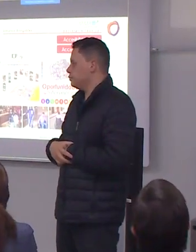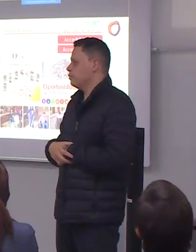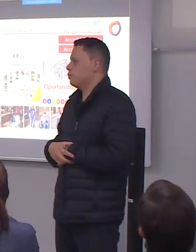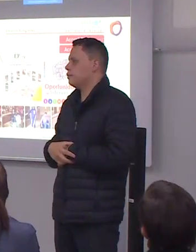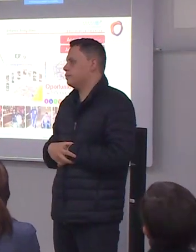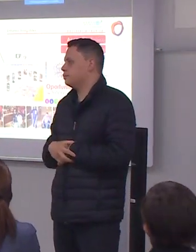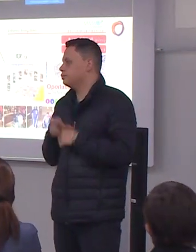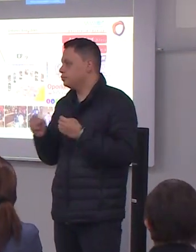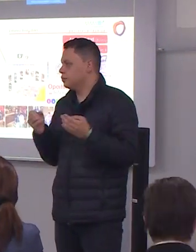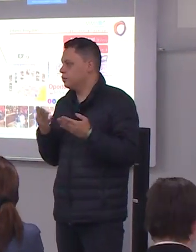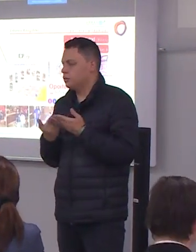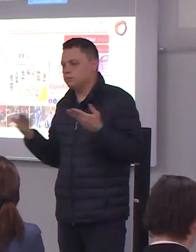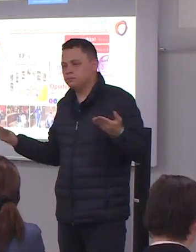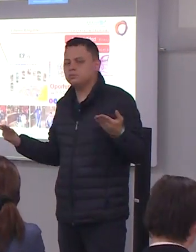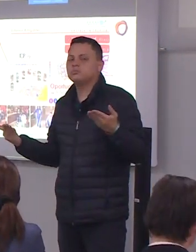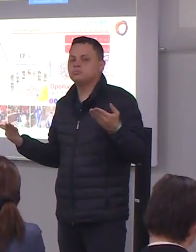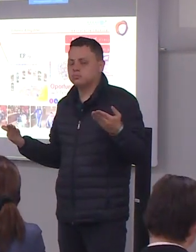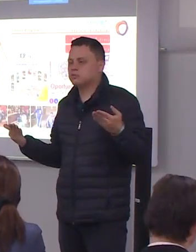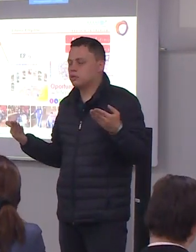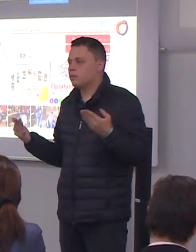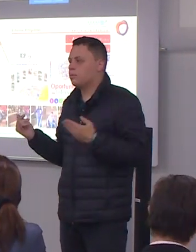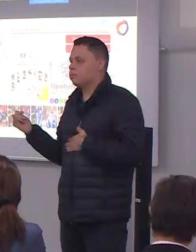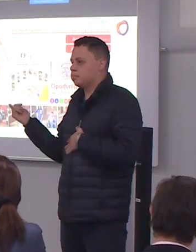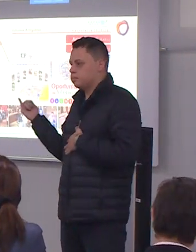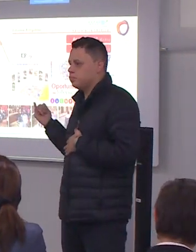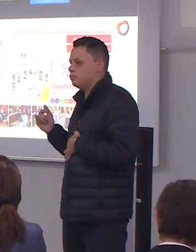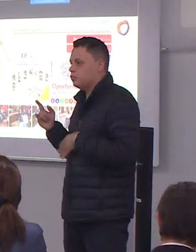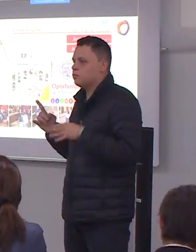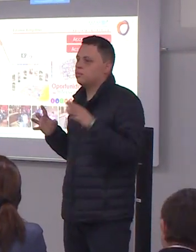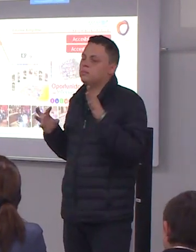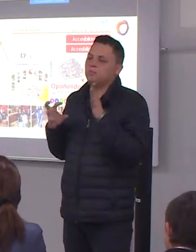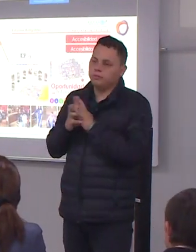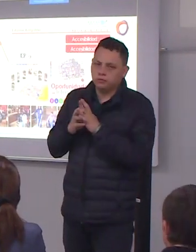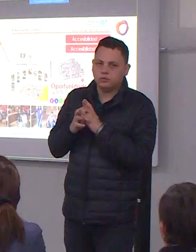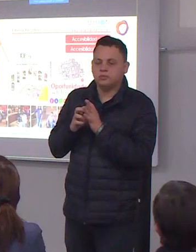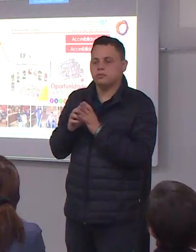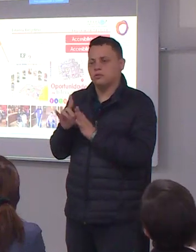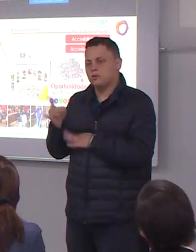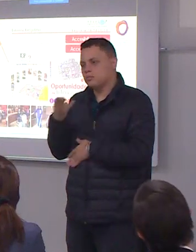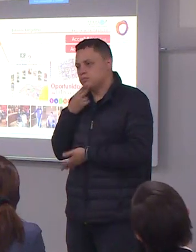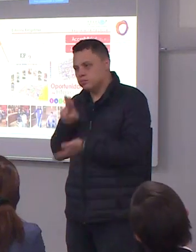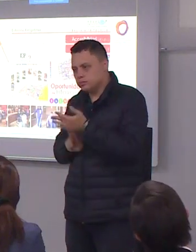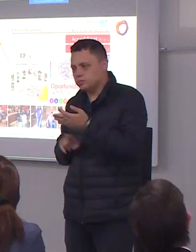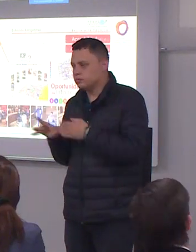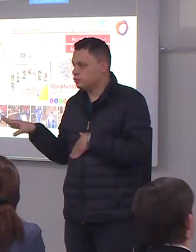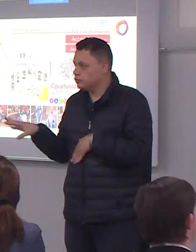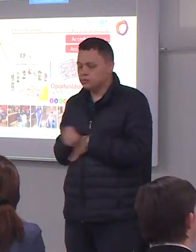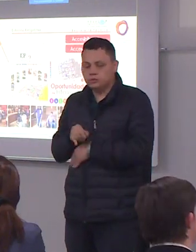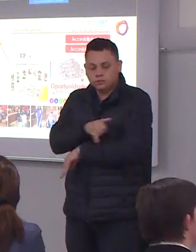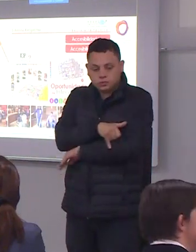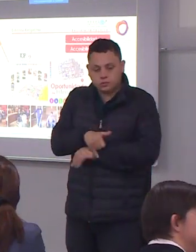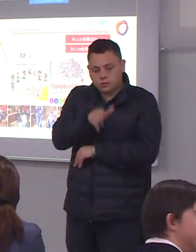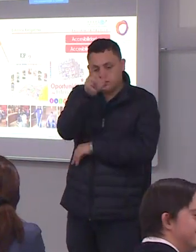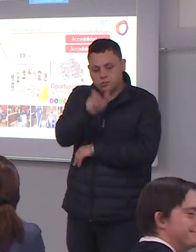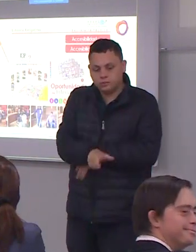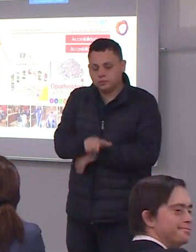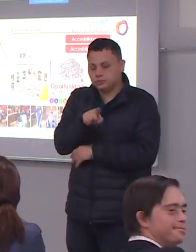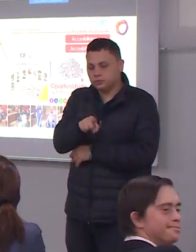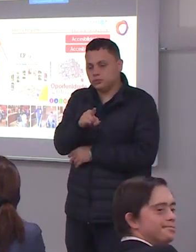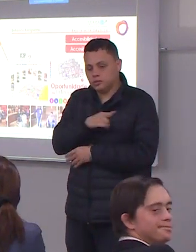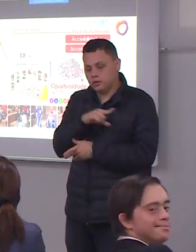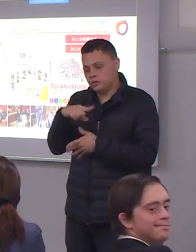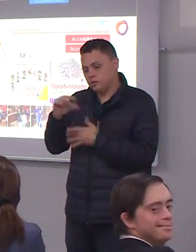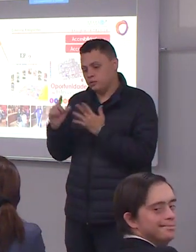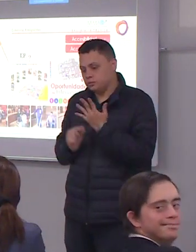son elementos que vamos dejando una huella y una marca todo arquitecto hoy en día de la universidad de la